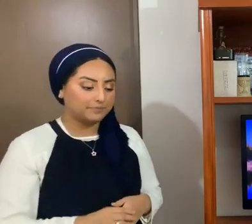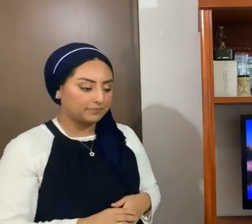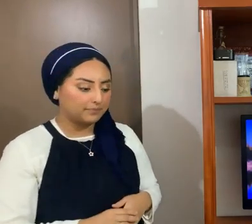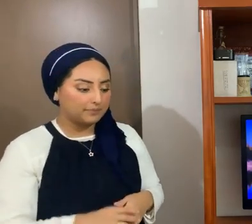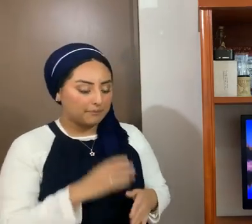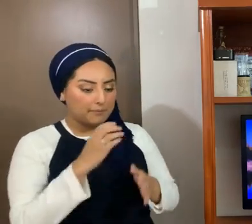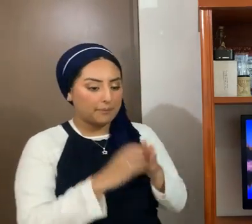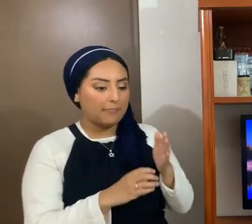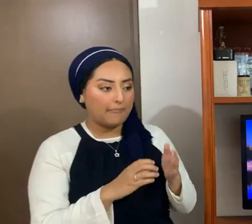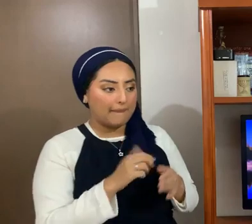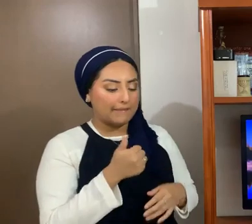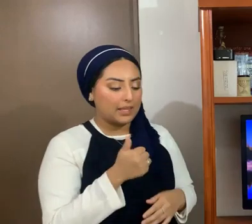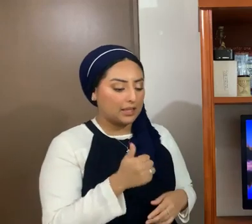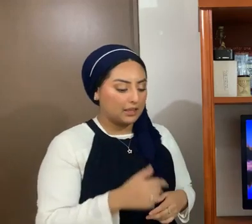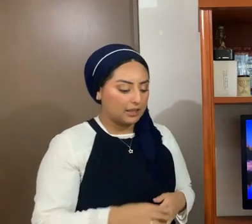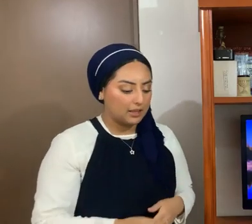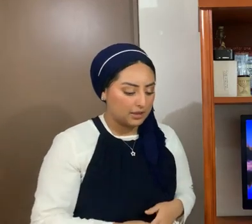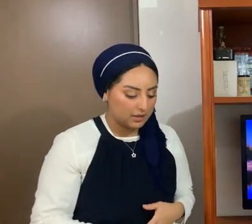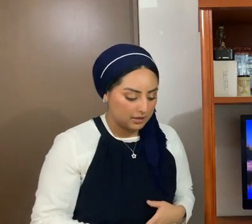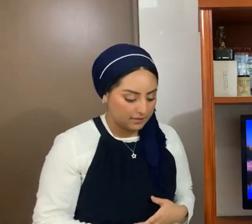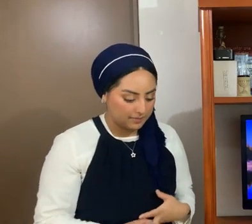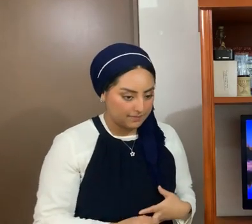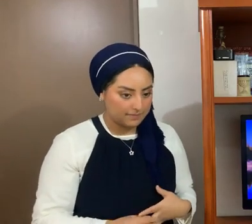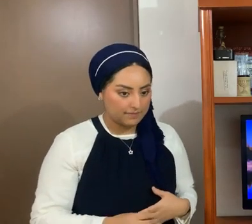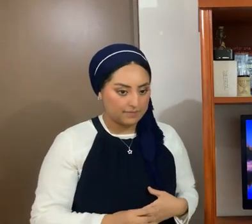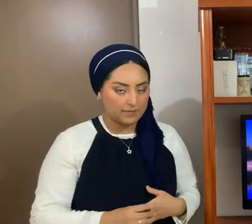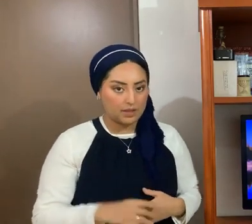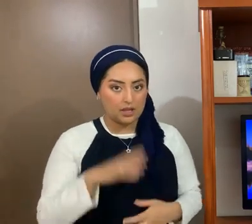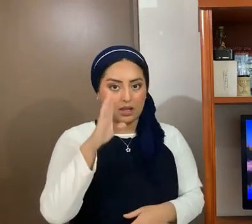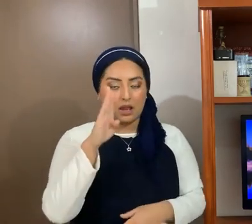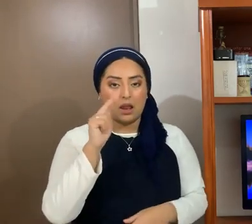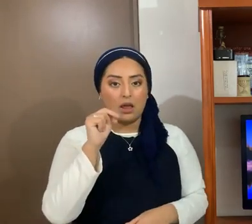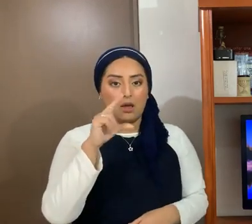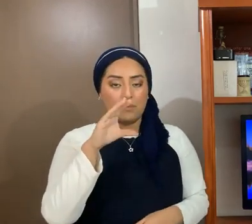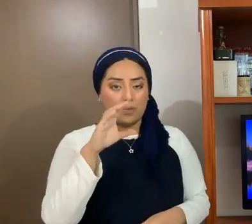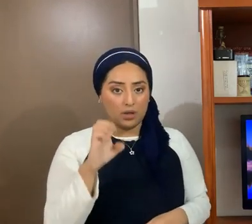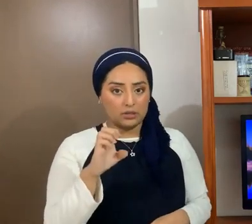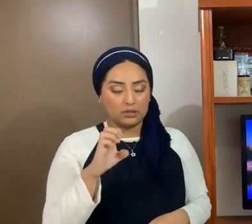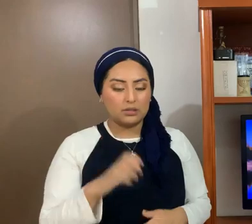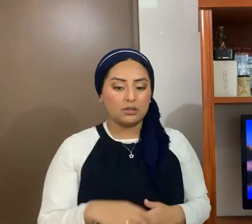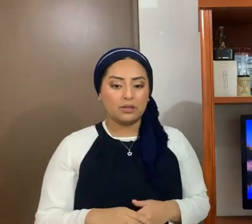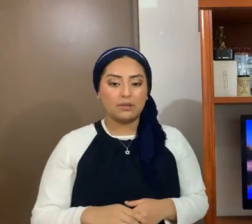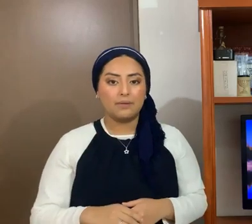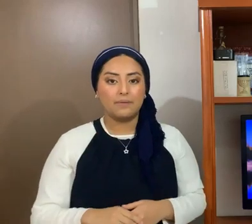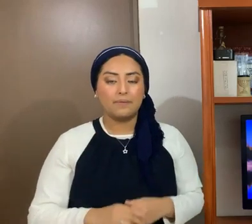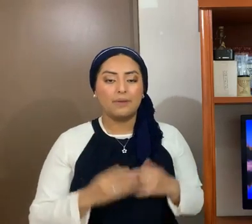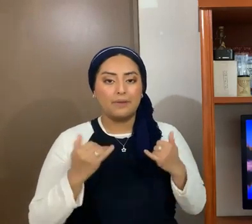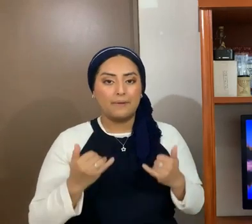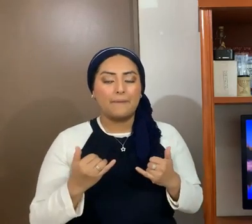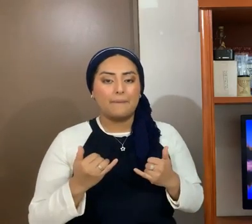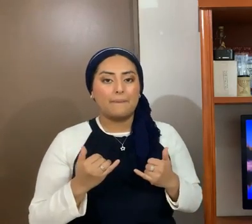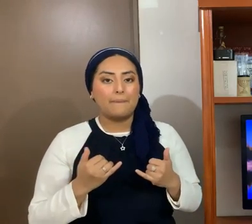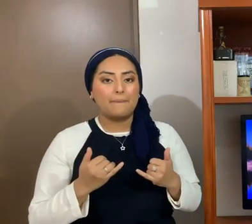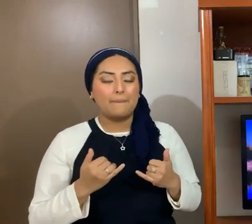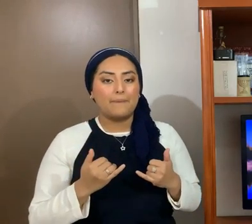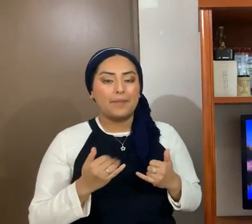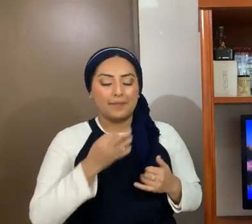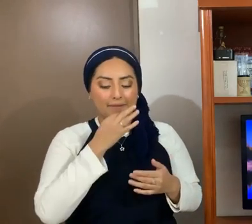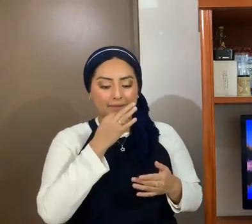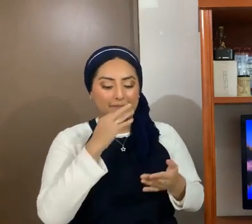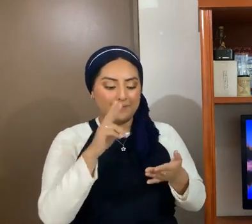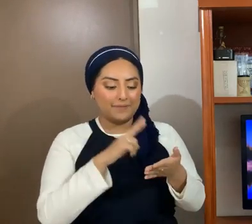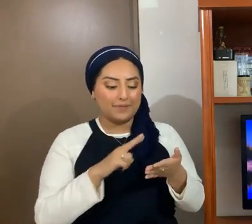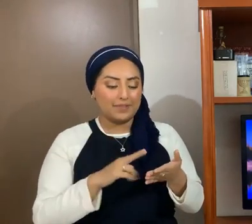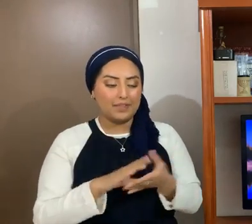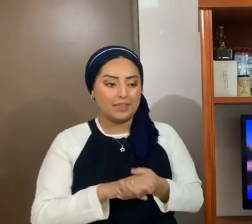En el capítulo 10. 10, el bronce, del mar de bronce. Ahorita lo vamos a... Ya me iba yo a adelantar, pero me voy a